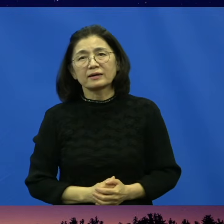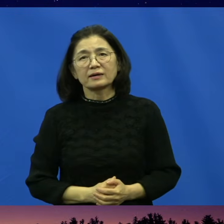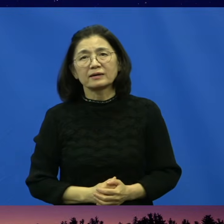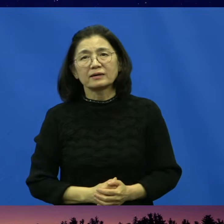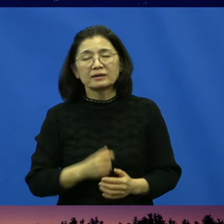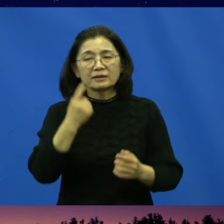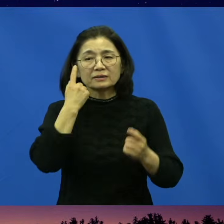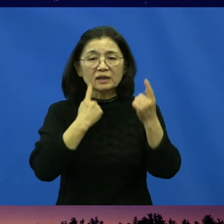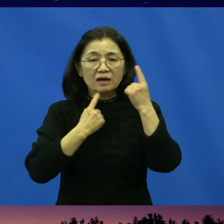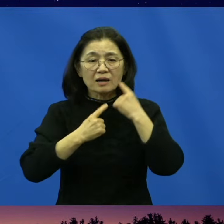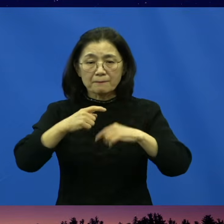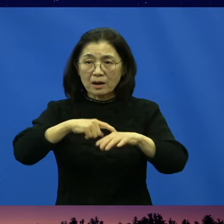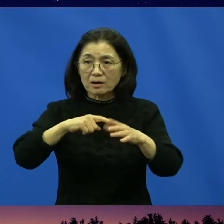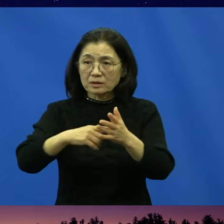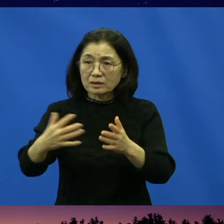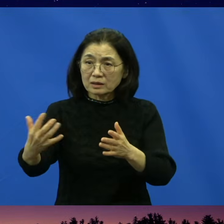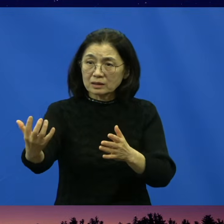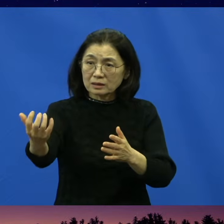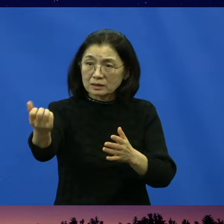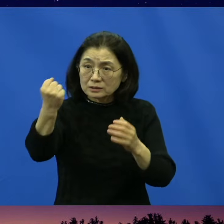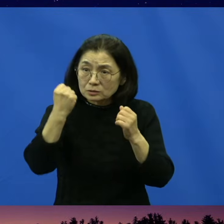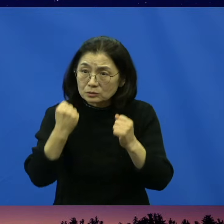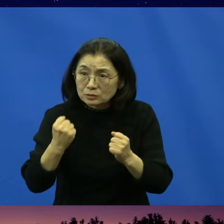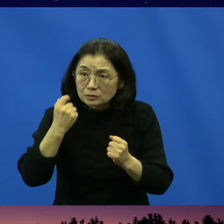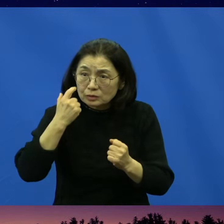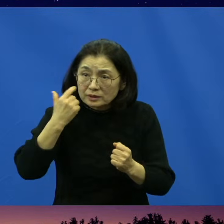상한 마음을 가지고 계십니까?